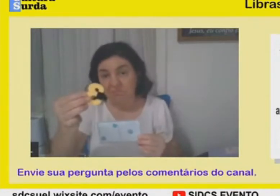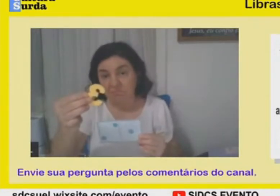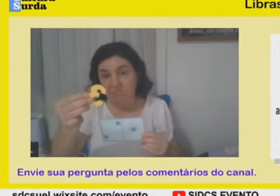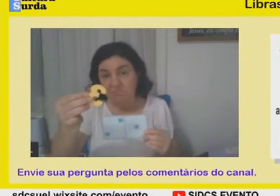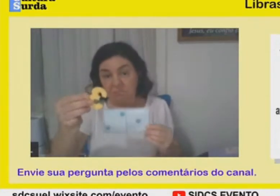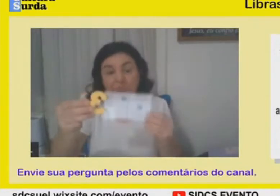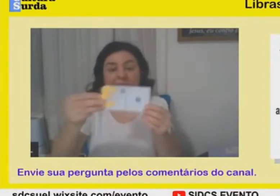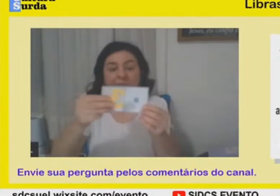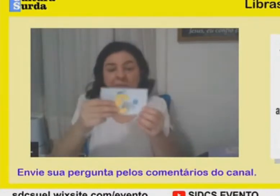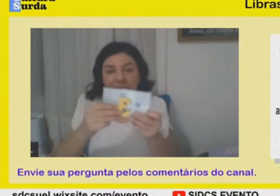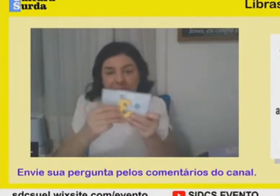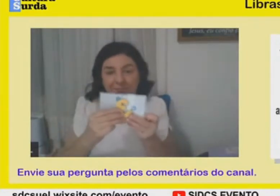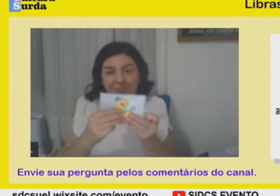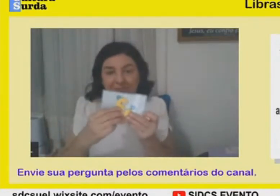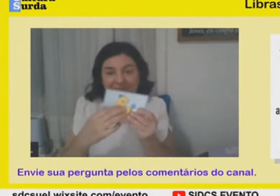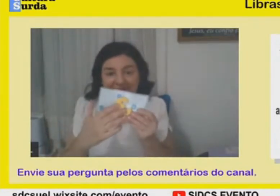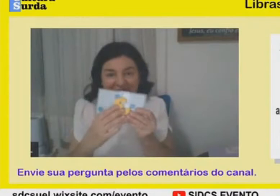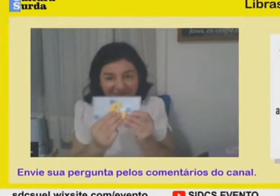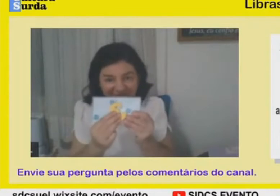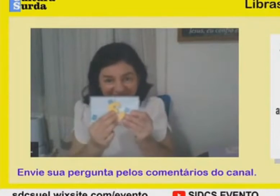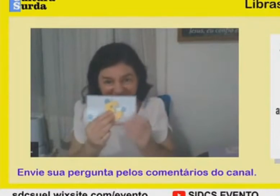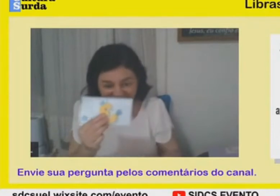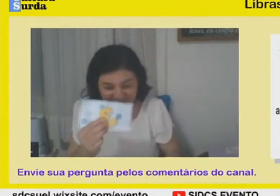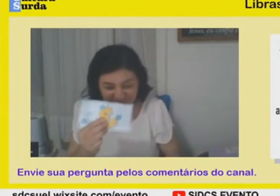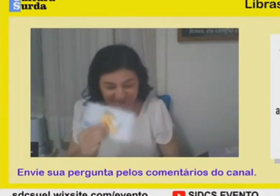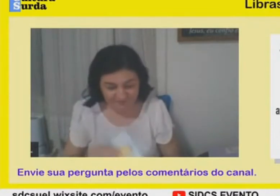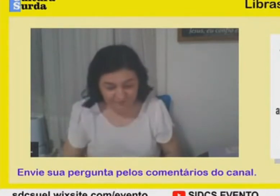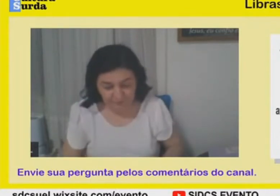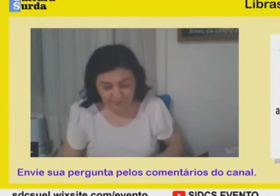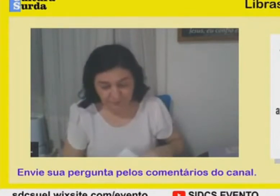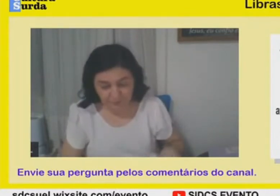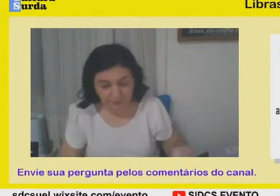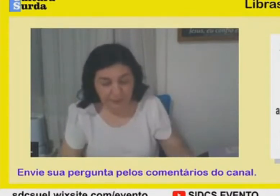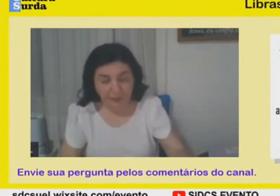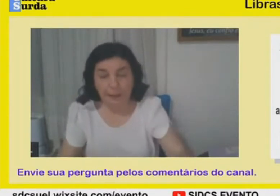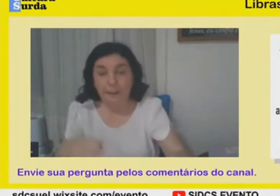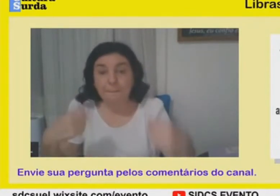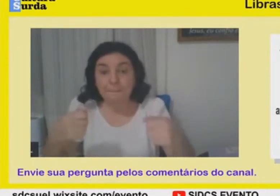pega aqui 3 de novo. Pega o número 3. Qual que é o número 3? É esse.